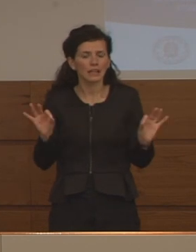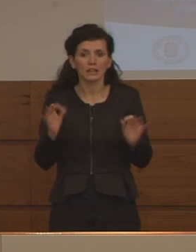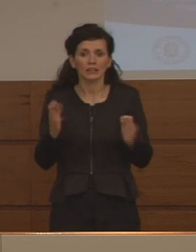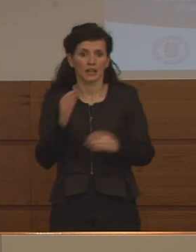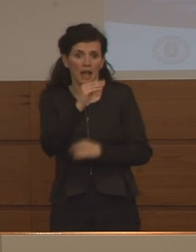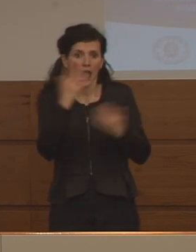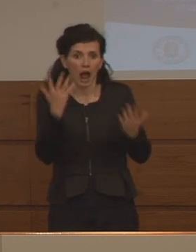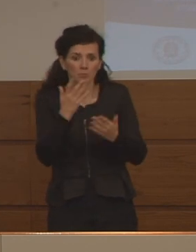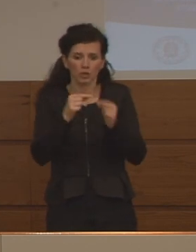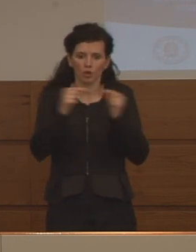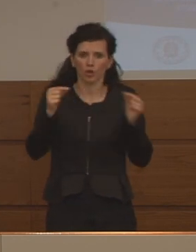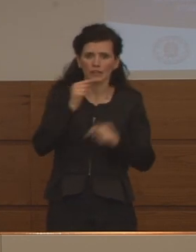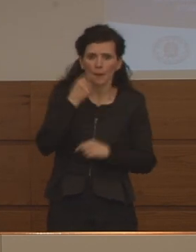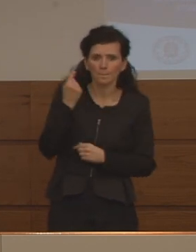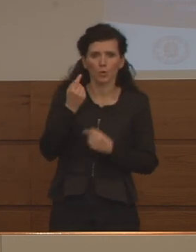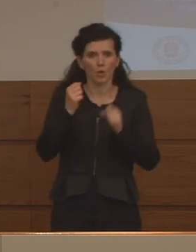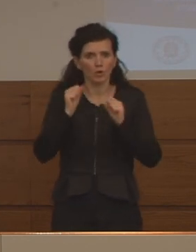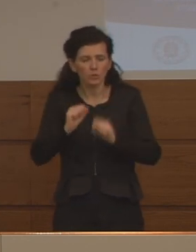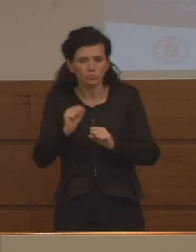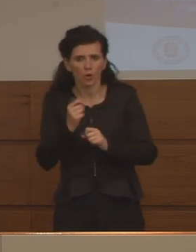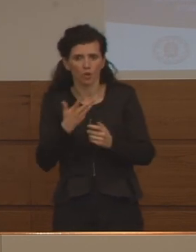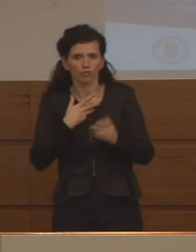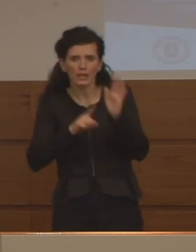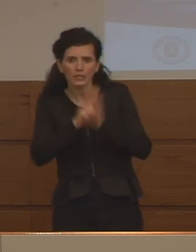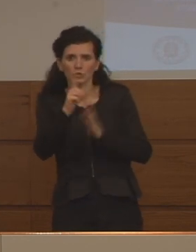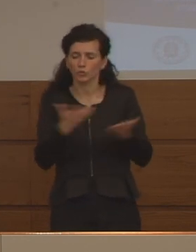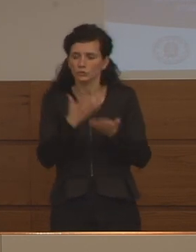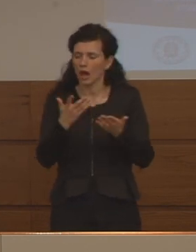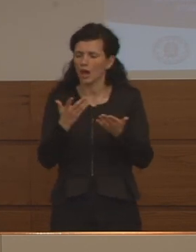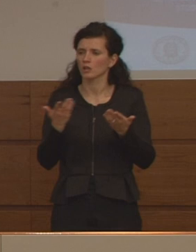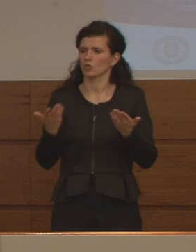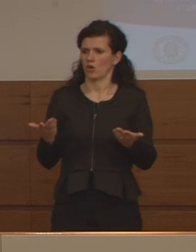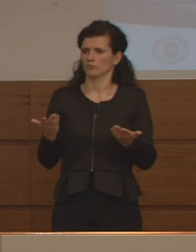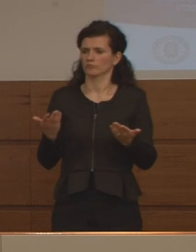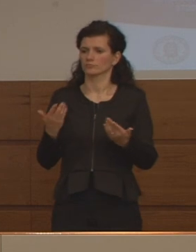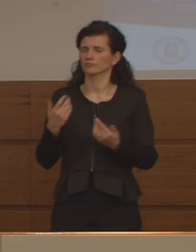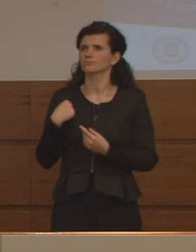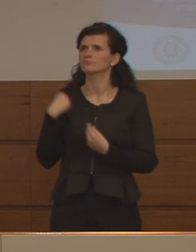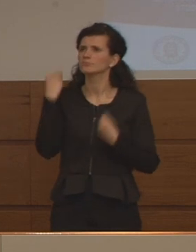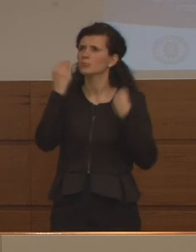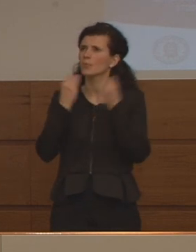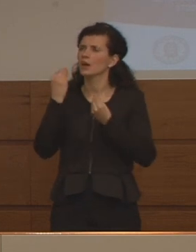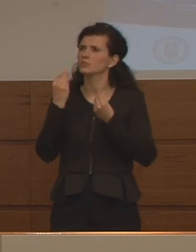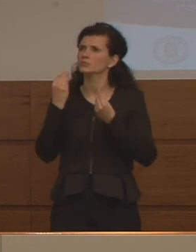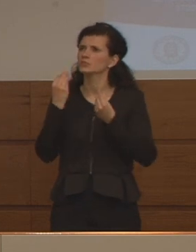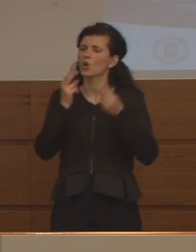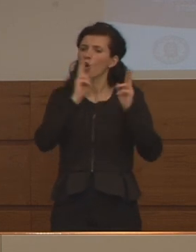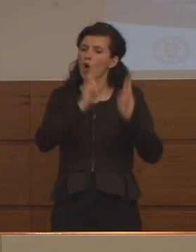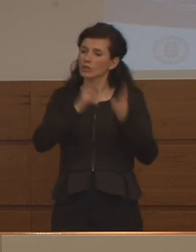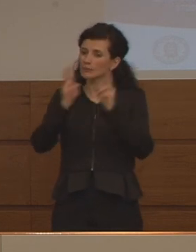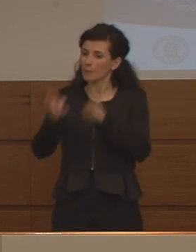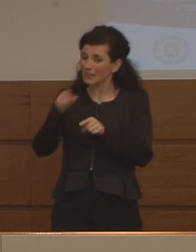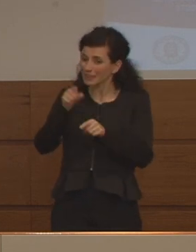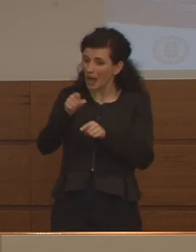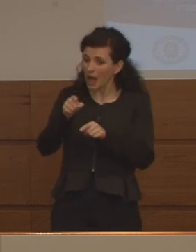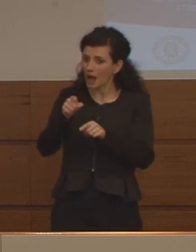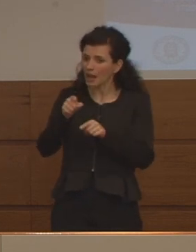tampone comunque di essere sostenuti io mi chiedo è possibile che un ospedale che riceve un